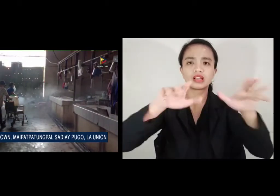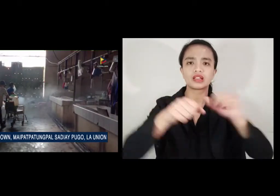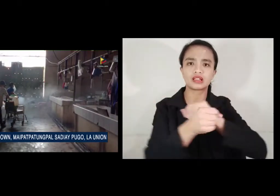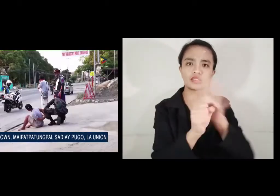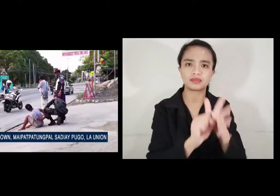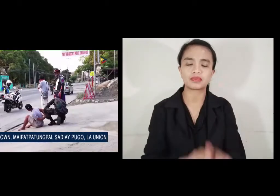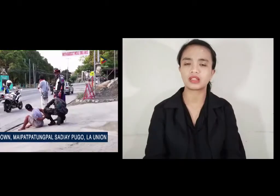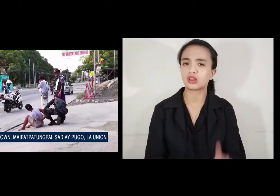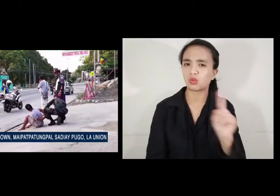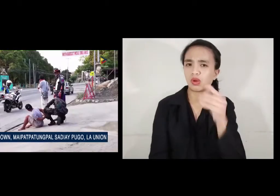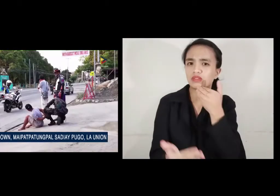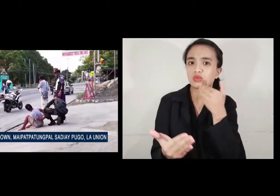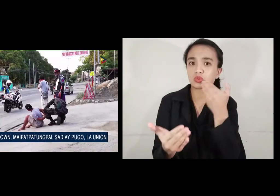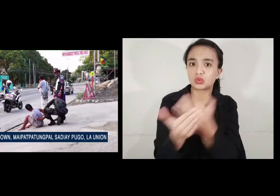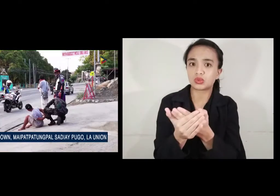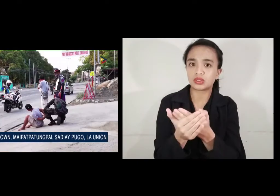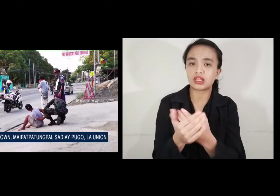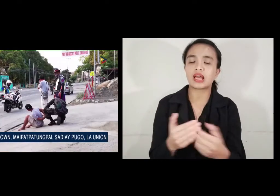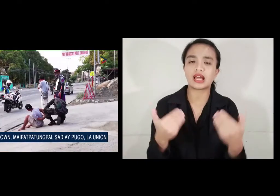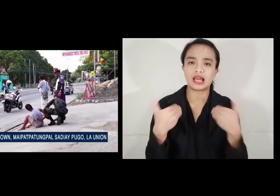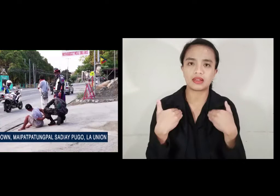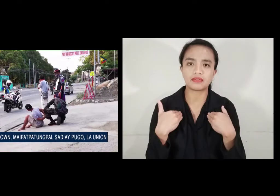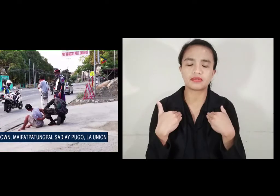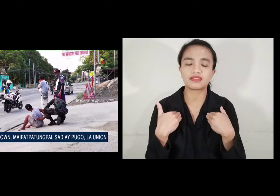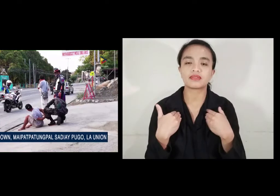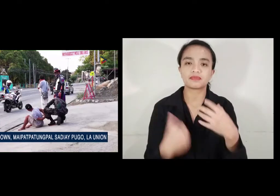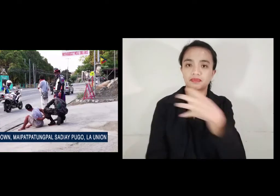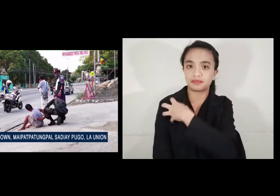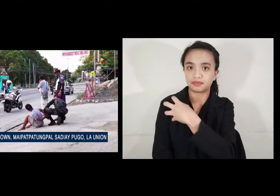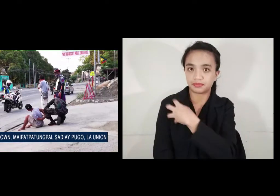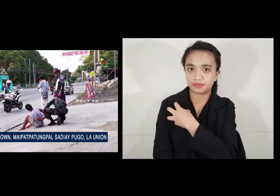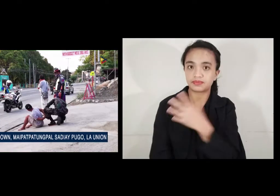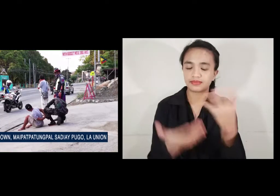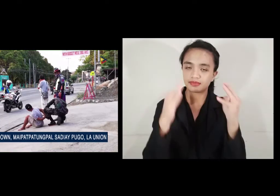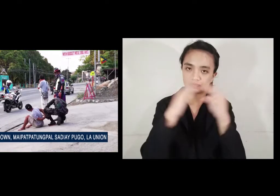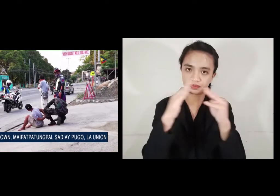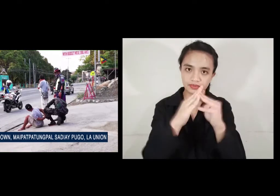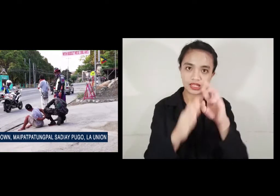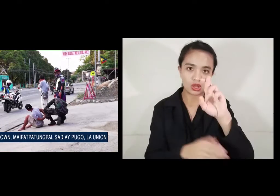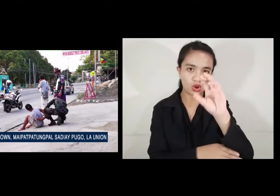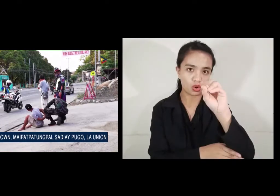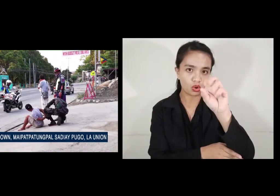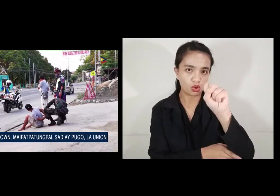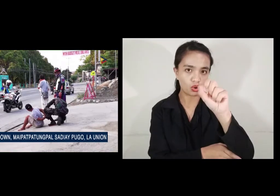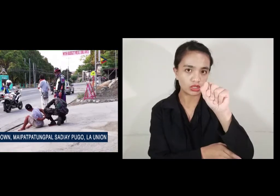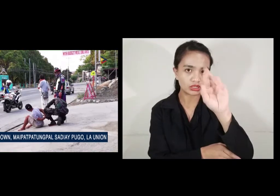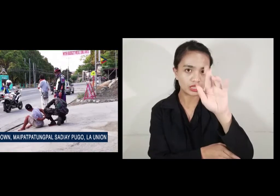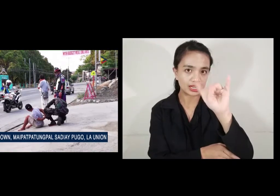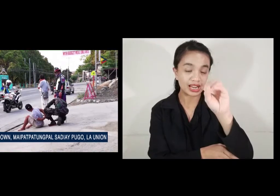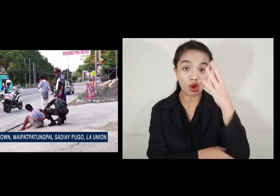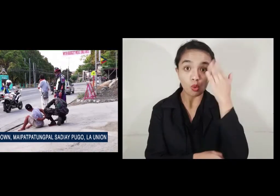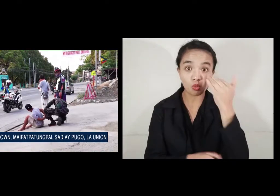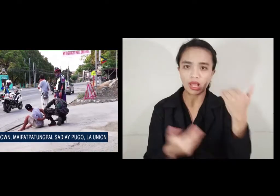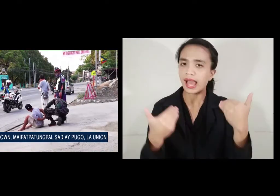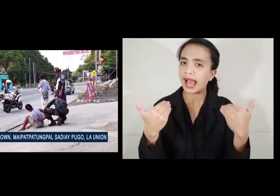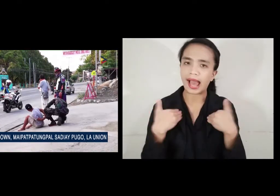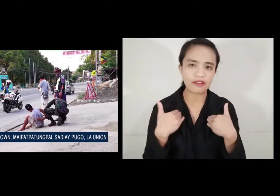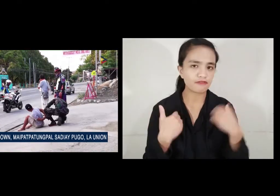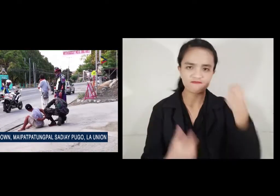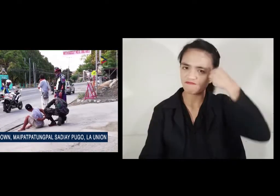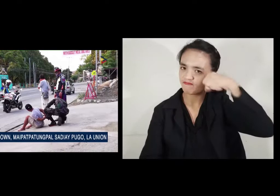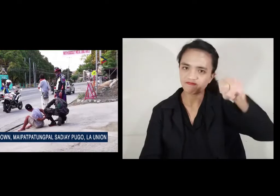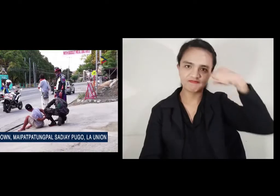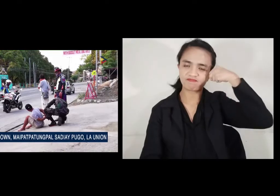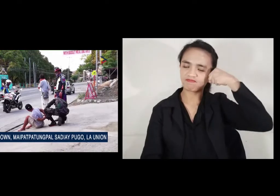ti COVID. Kabayatan na naingatan ita ti panagwanawan ti pulisya iti munisipyo ti Rosario, gaputa at dalata